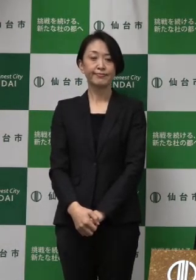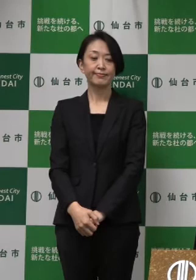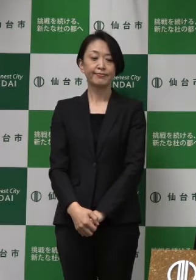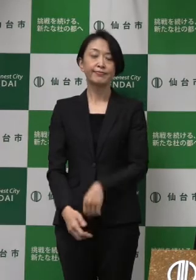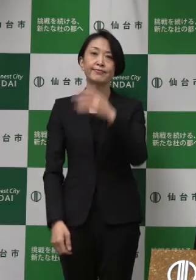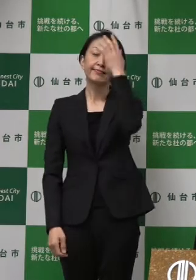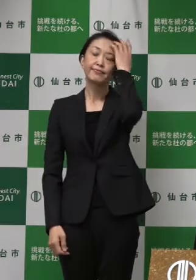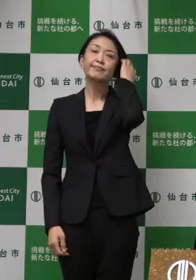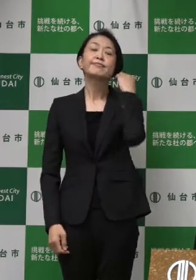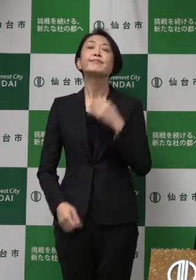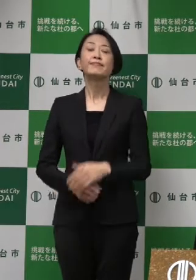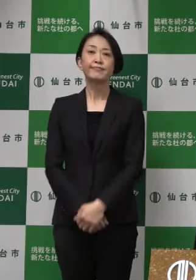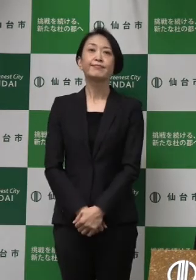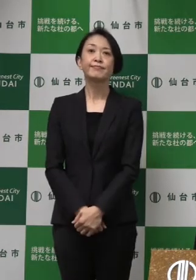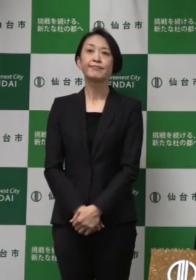次に